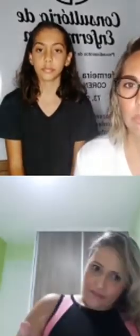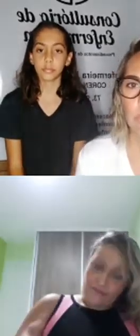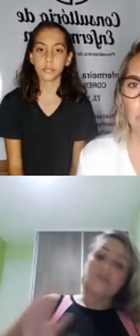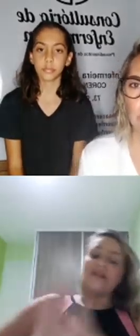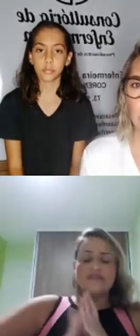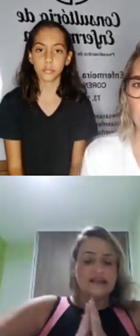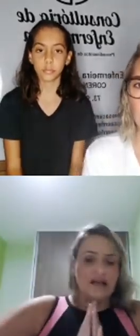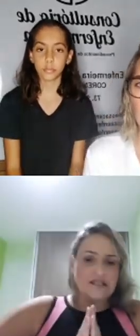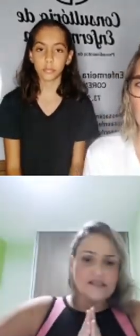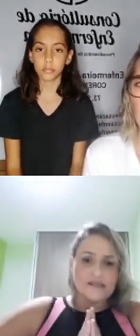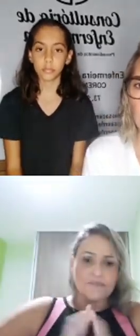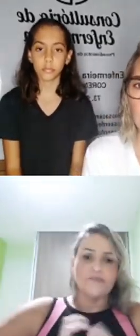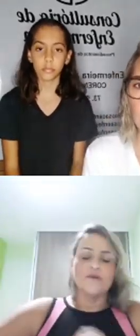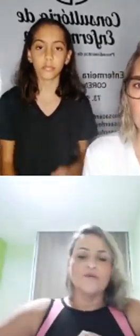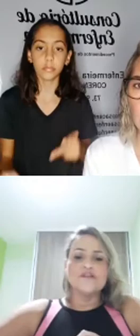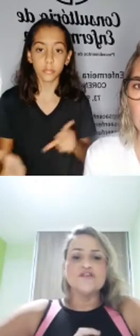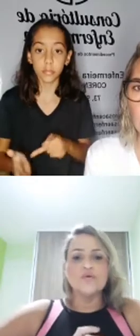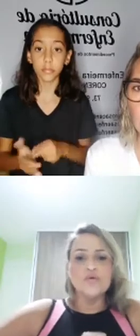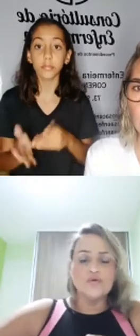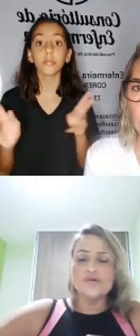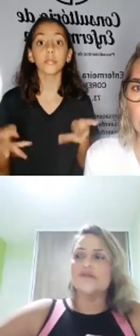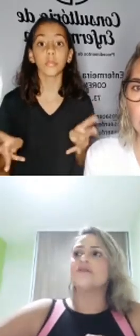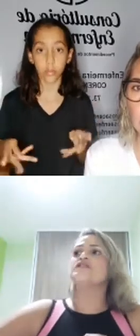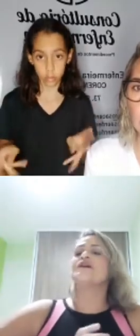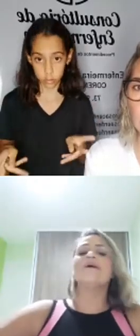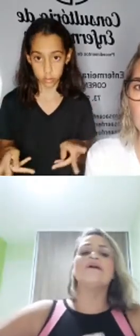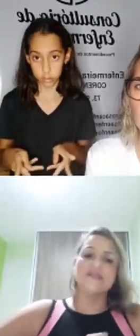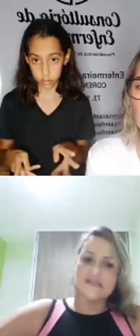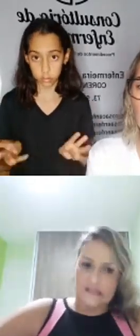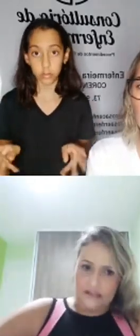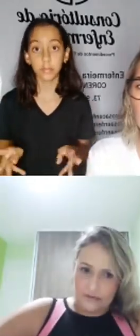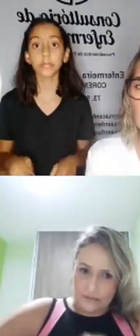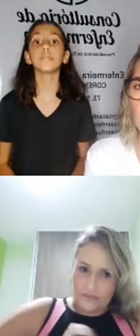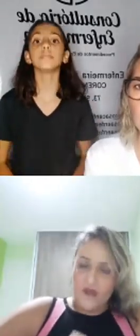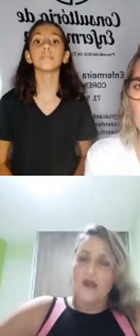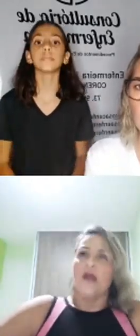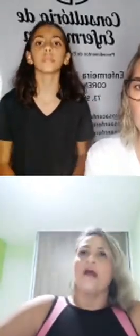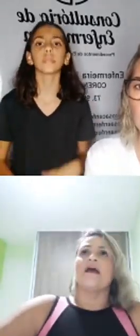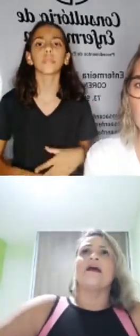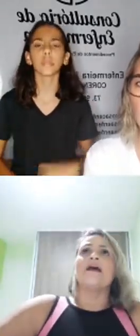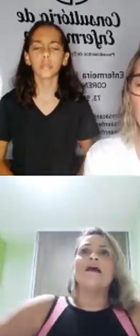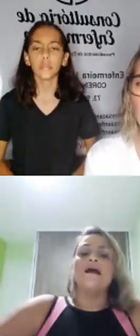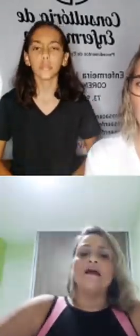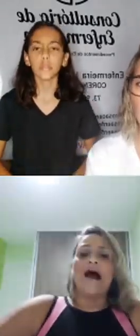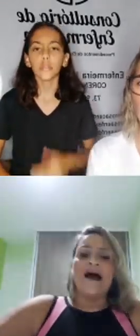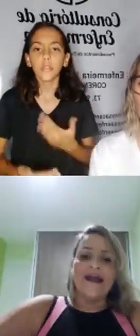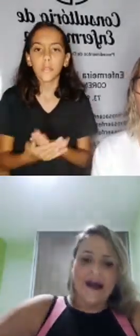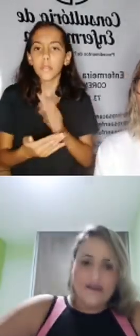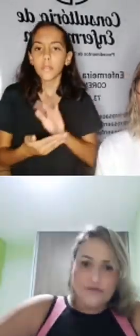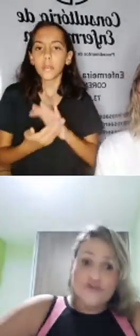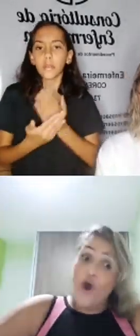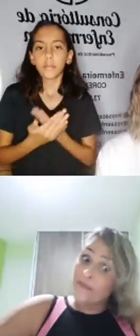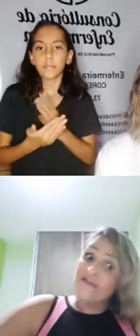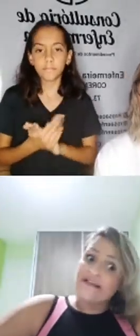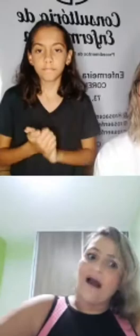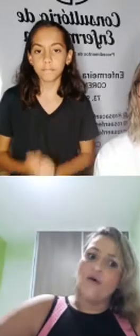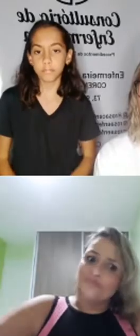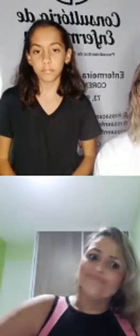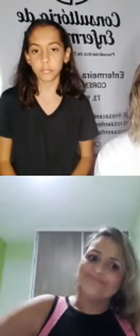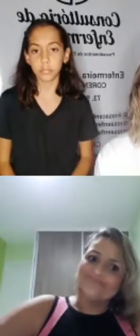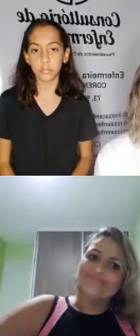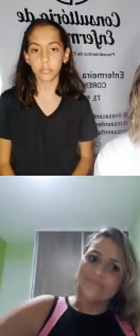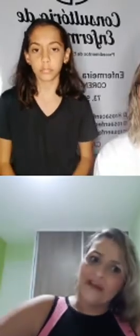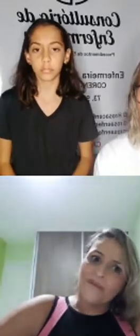hoje, na verdade, assim, os estudos estão acontecendo. Há relatos de óbito